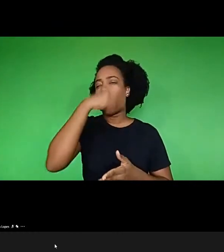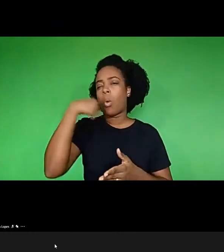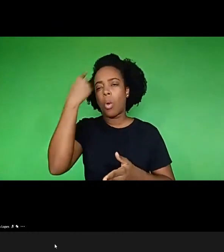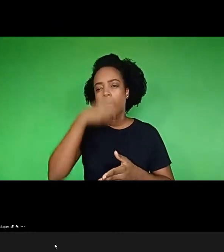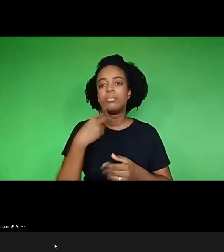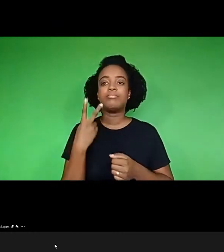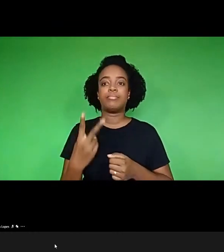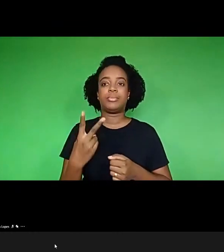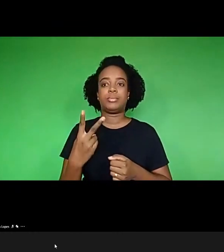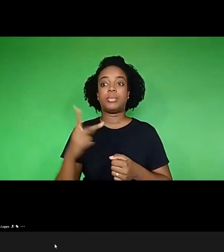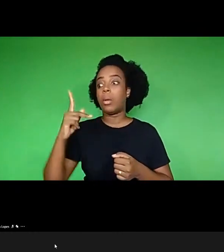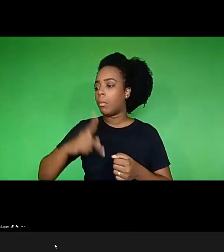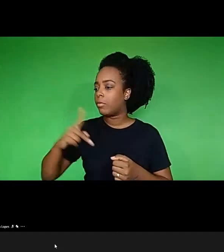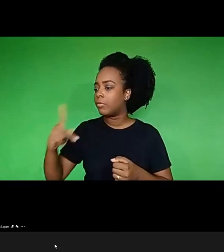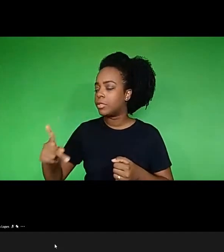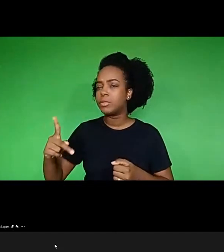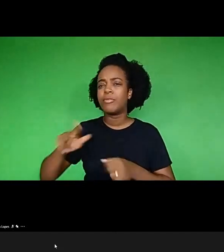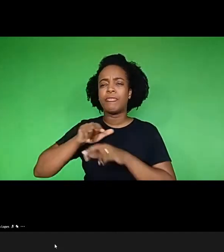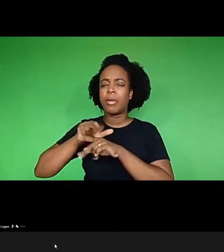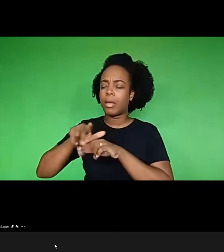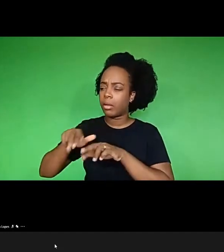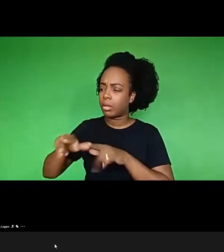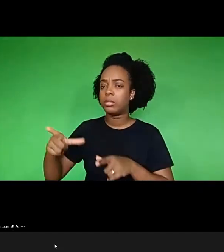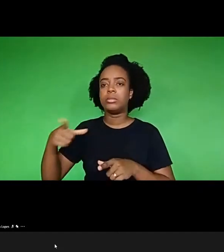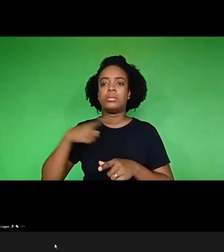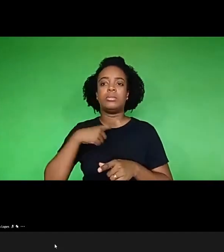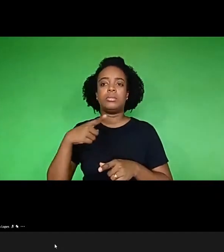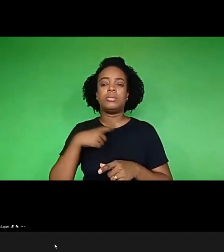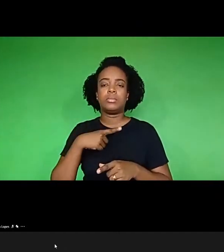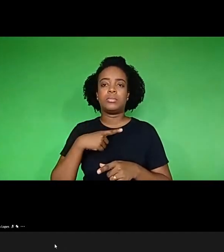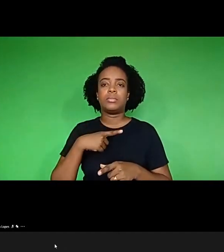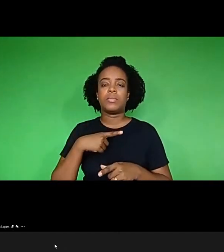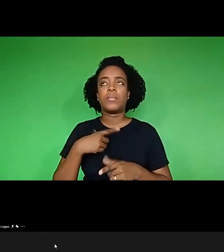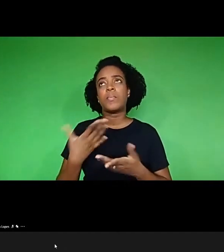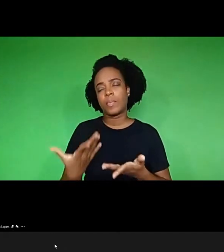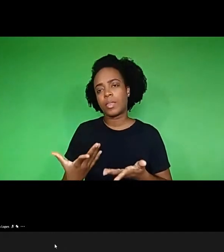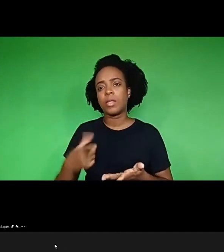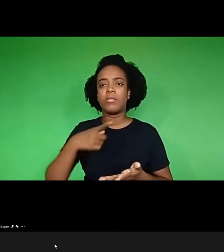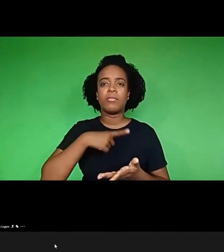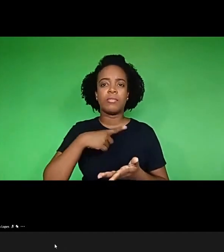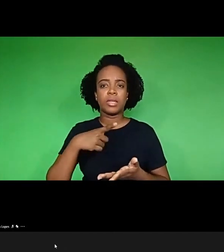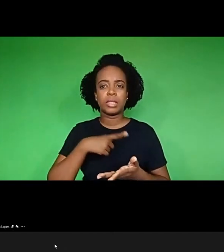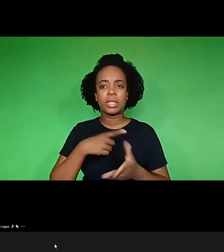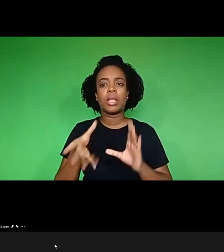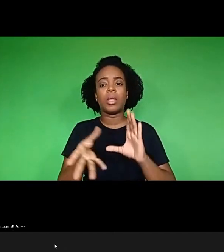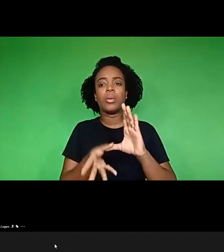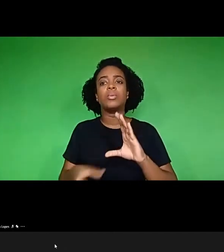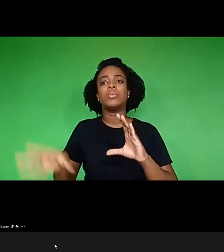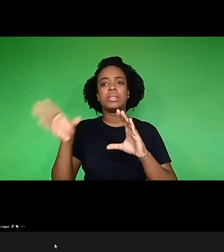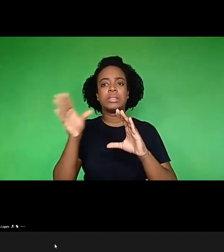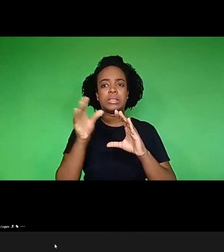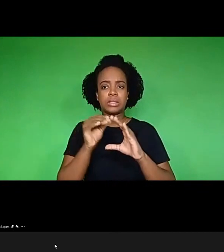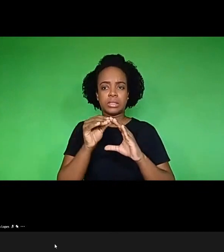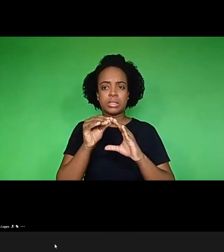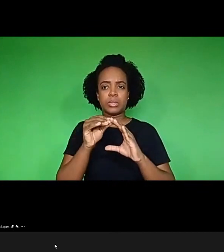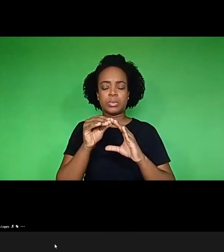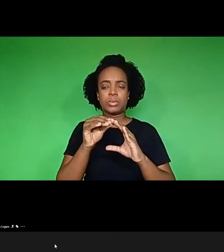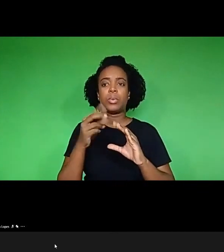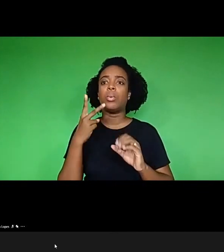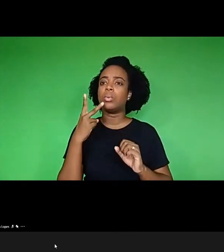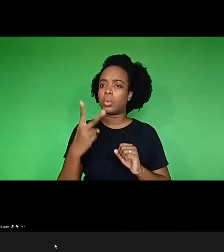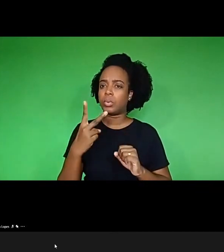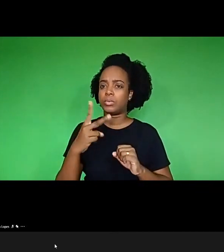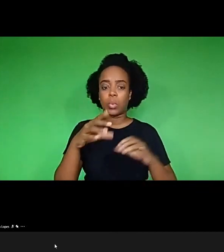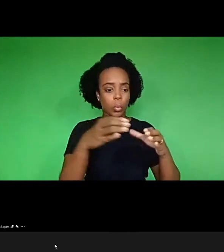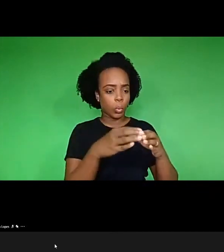professores, vai ter lá existirão, na verdade, 2 ciclos, né, 2 grupos de professores atuando a cada